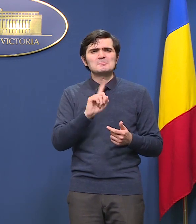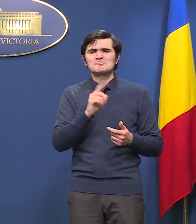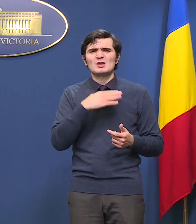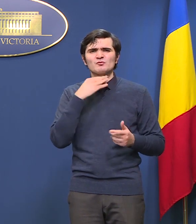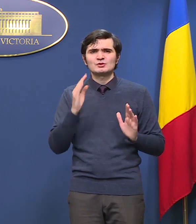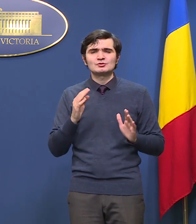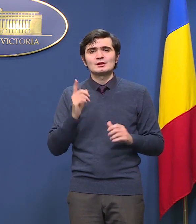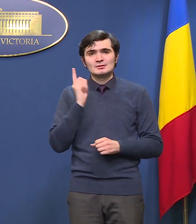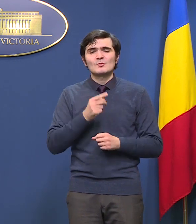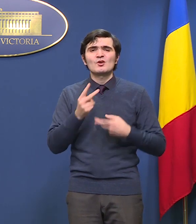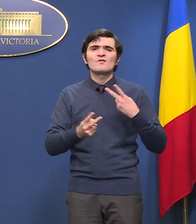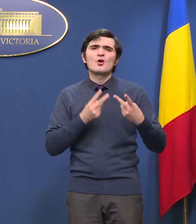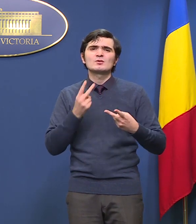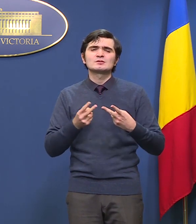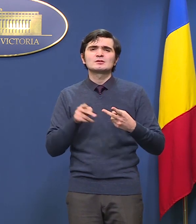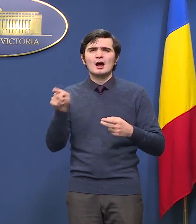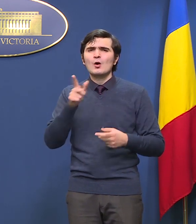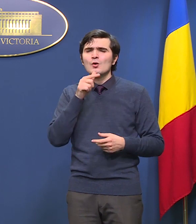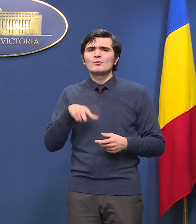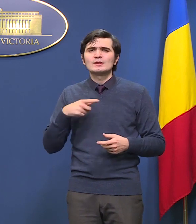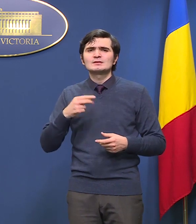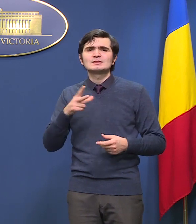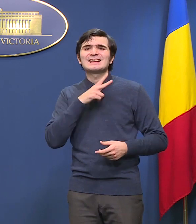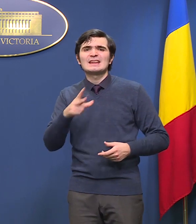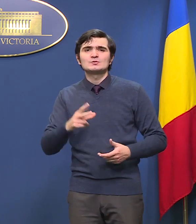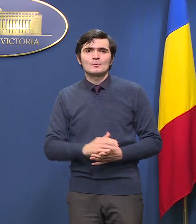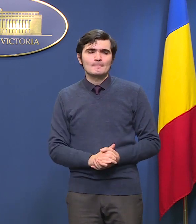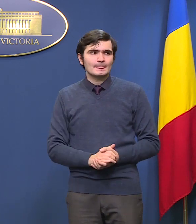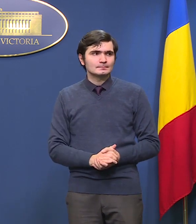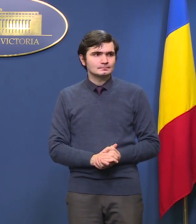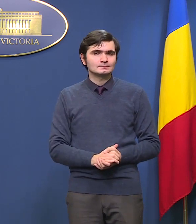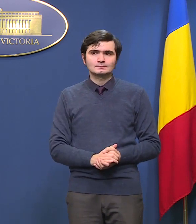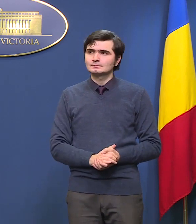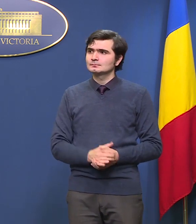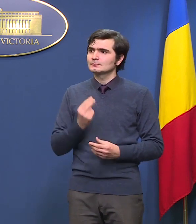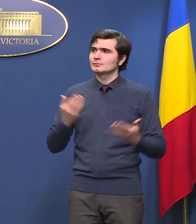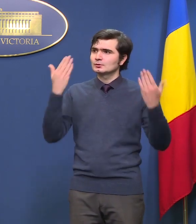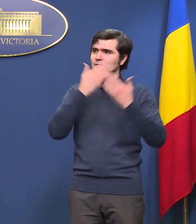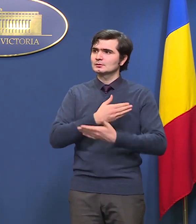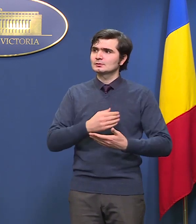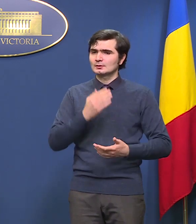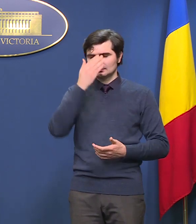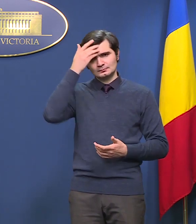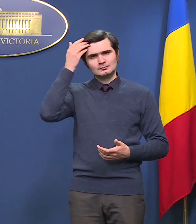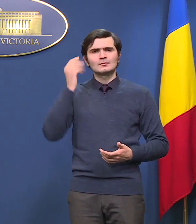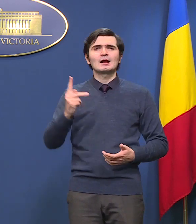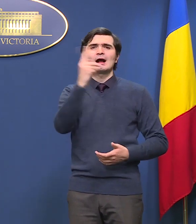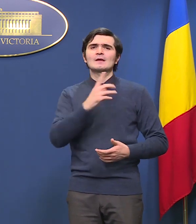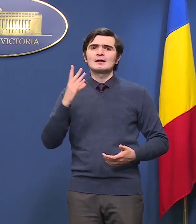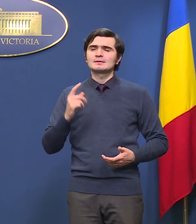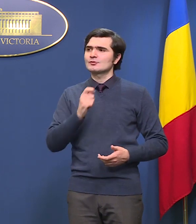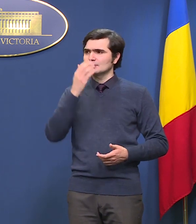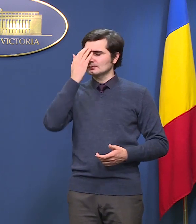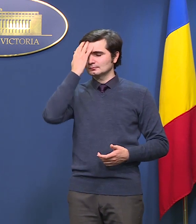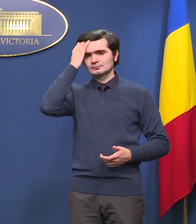Și din cauza asta ele trebuie folosite acolo unde există cele mai mari riscuri. Bună seara, domnule premier. Andreea Gurban, știrile Canal D.